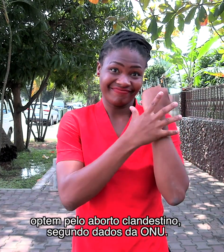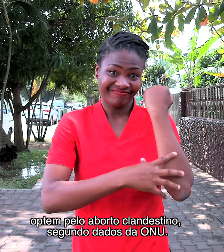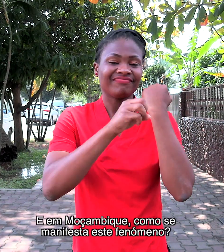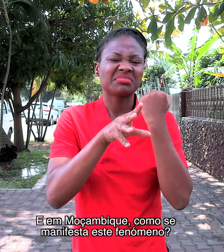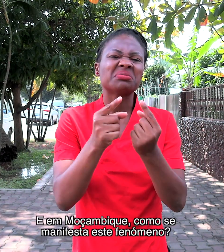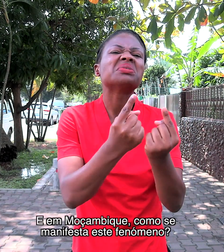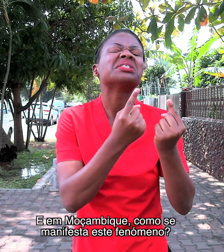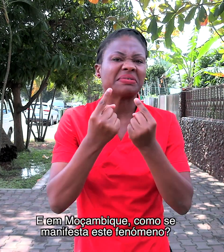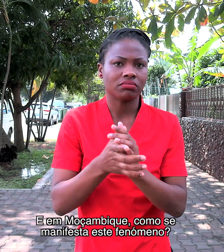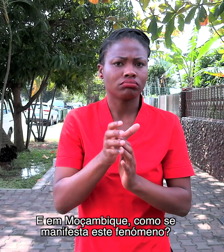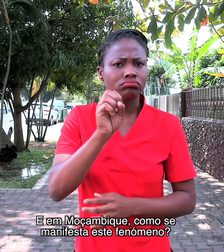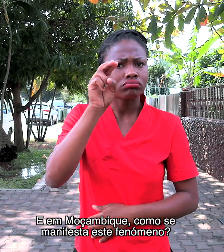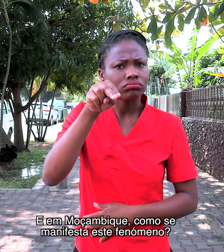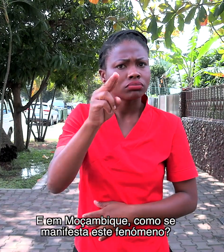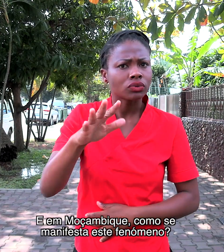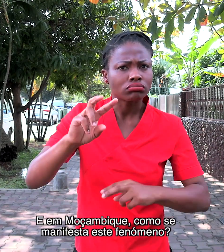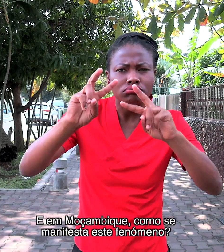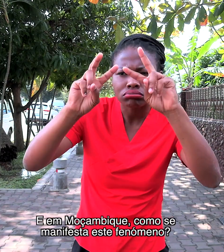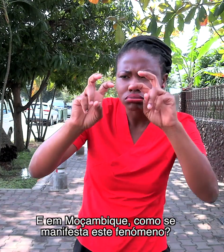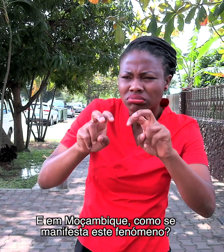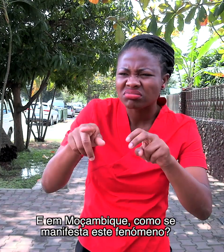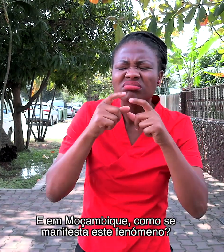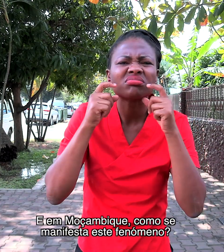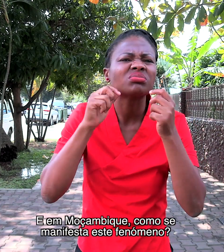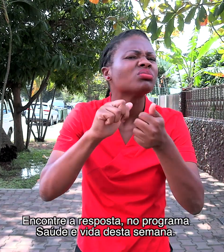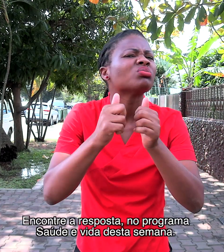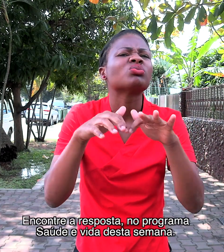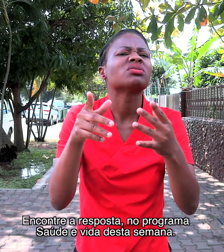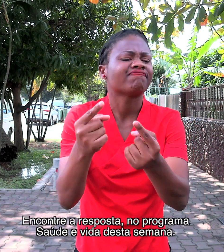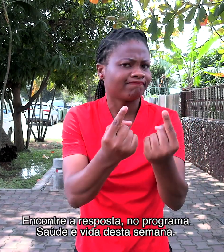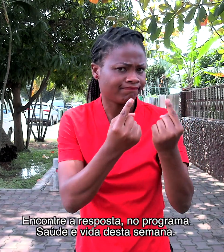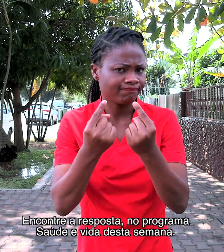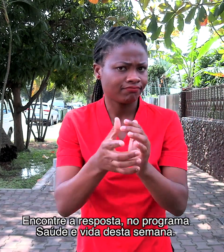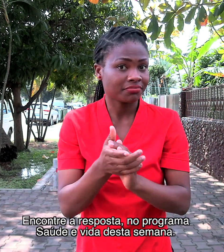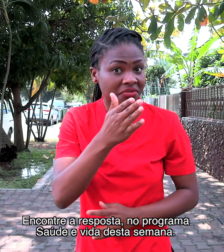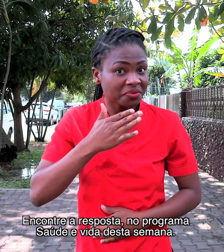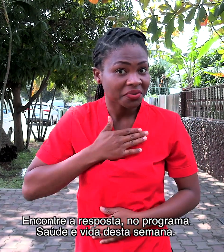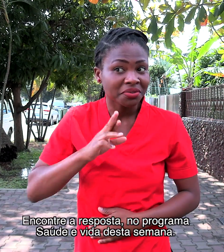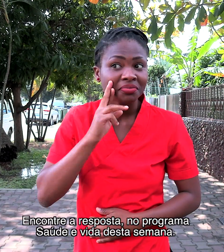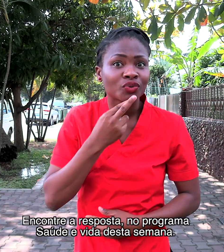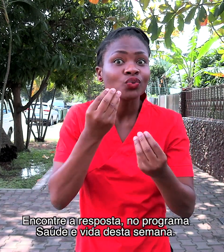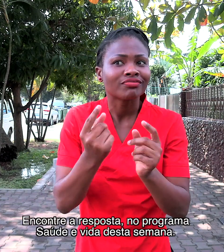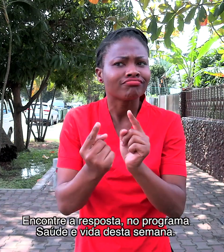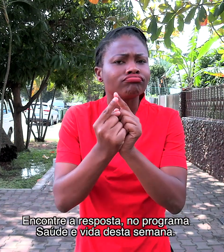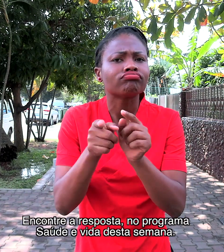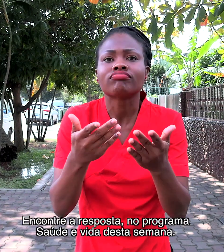E em Moçambique, como se manifesta esse fenômeno? Encontre resposta no programa Saúde e Vida desta semana.